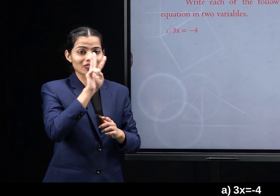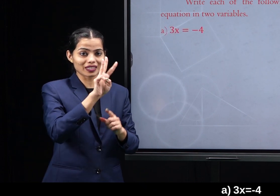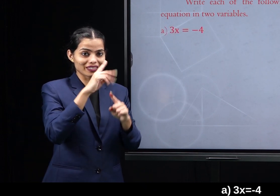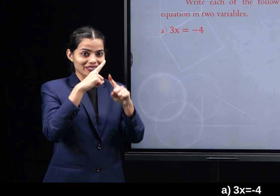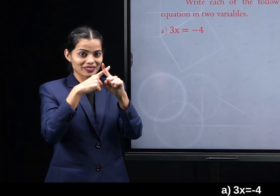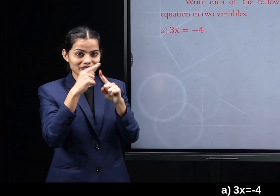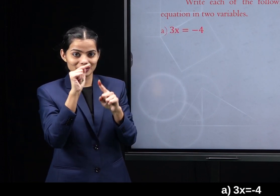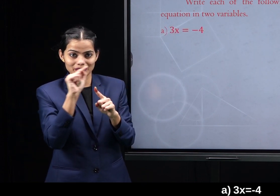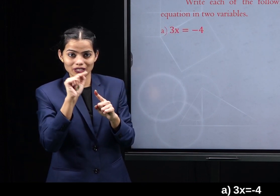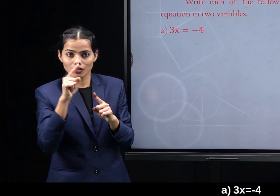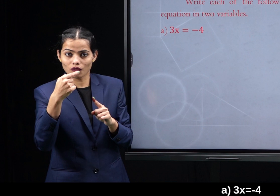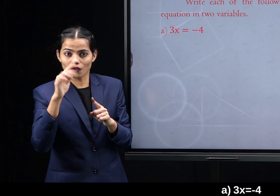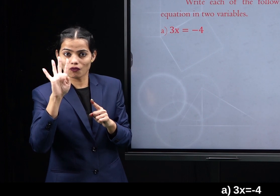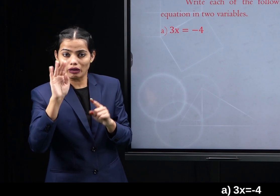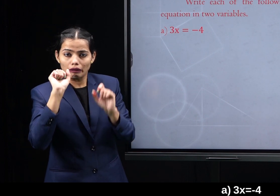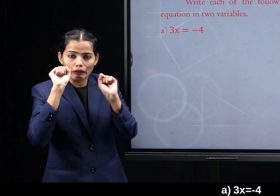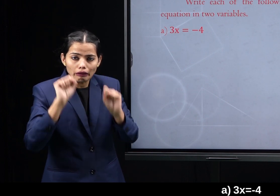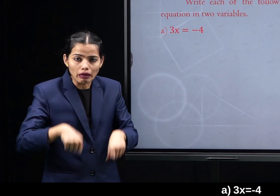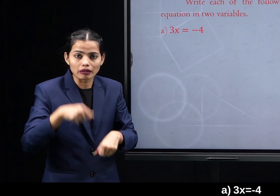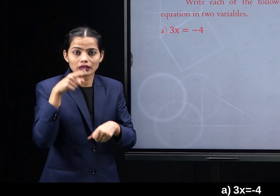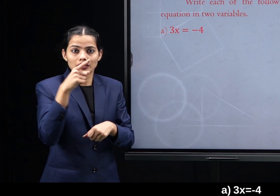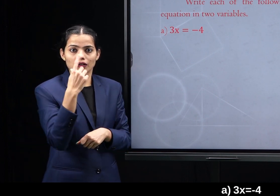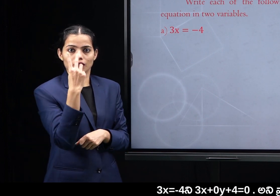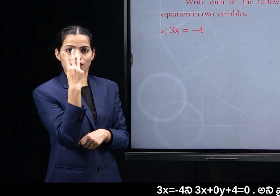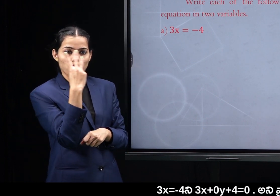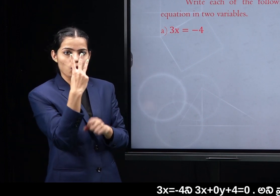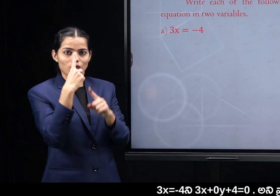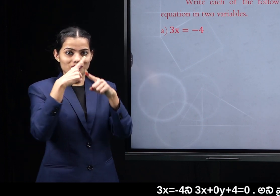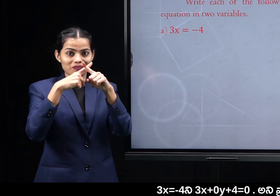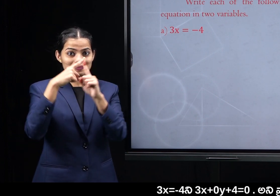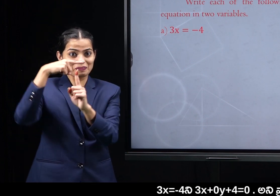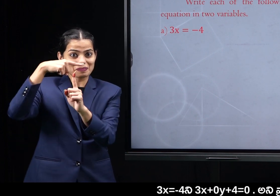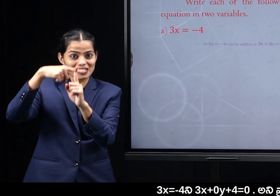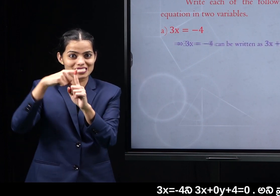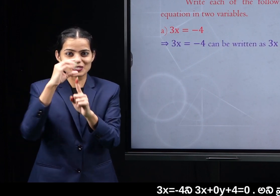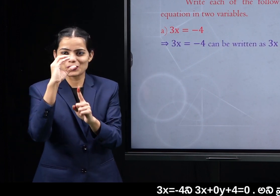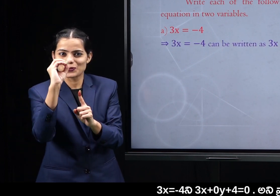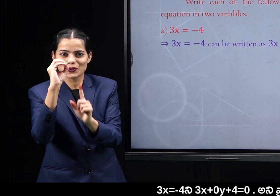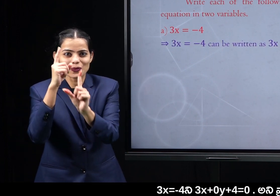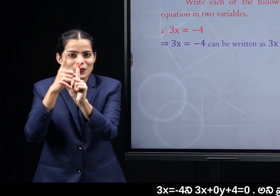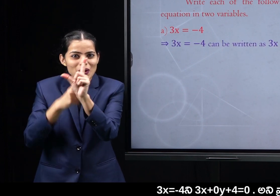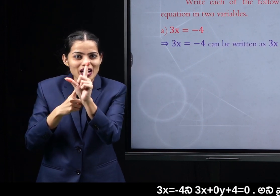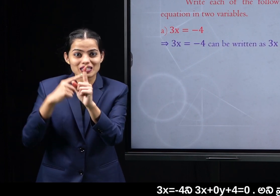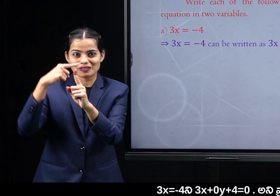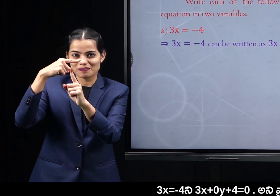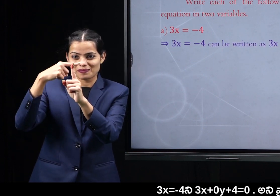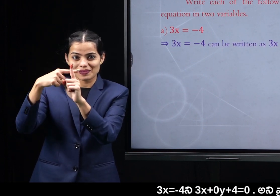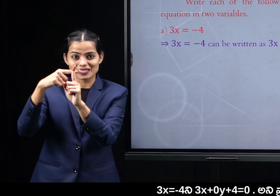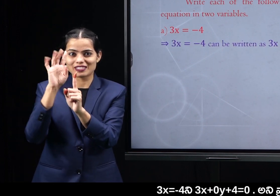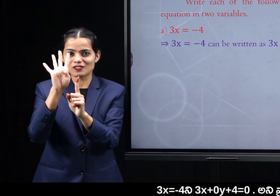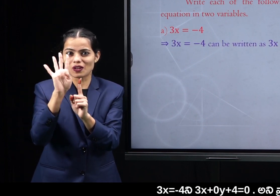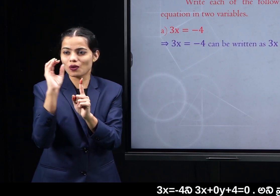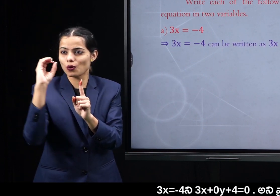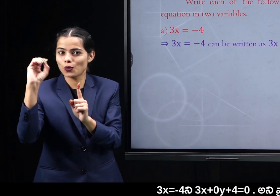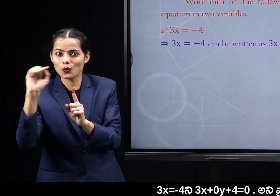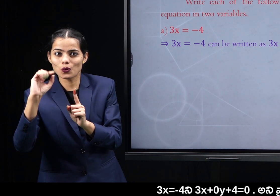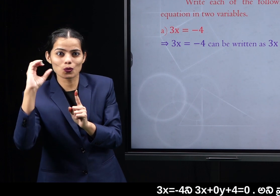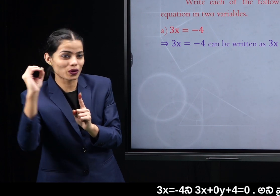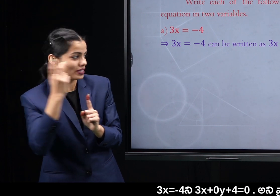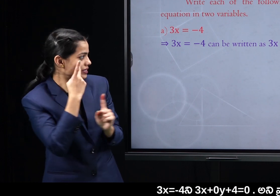a 3x ఈజ్ ఈక్వల్ టు మైనస్ 4. పరిష్కారం 3x ఈజ్ ఈక్వల్ టు మైనస్ 4ని 3x ప్లస్ 0y ప్లస్